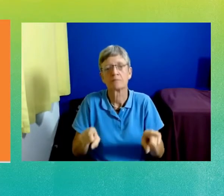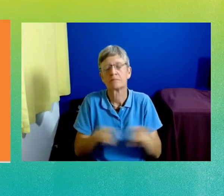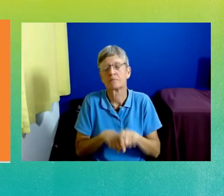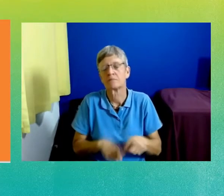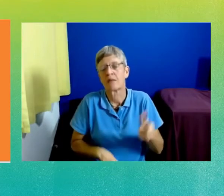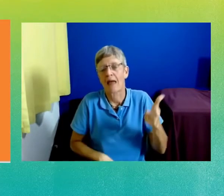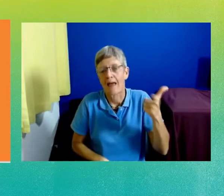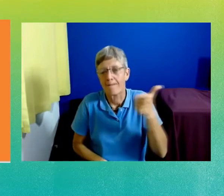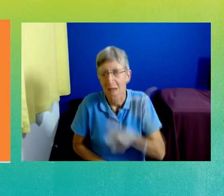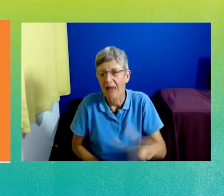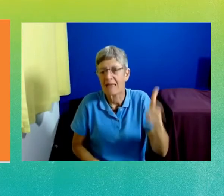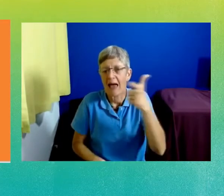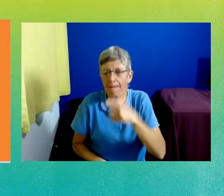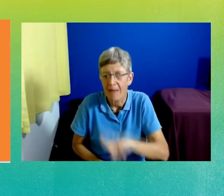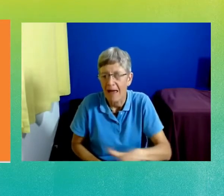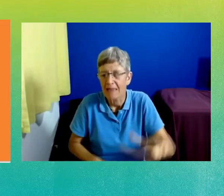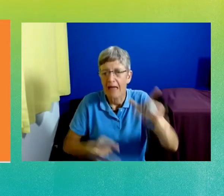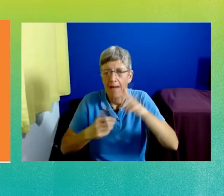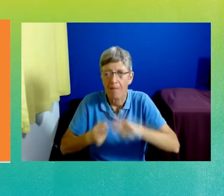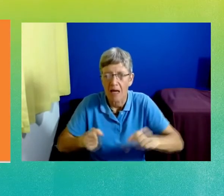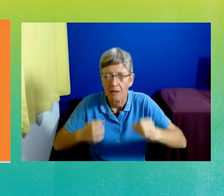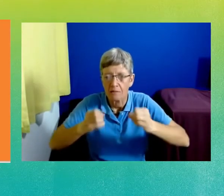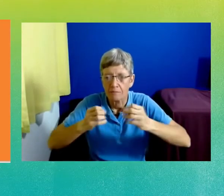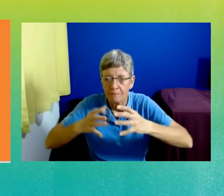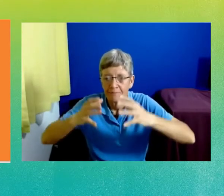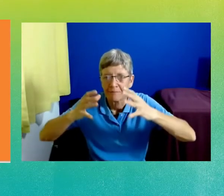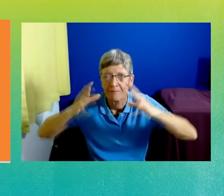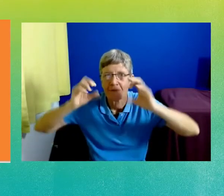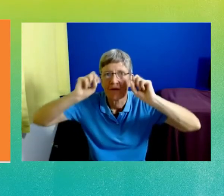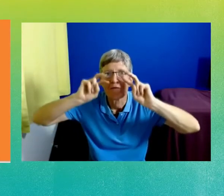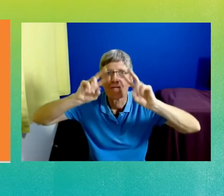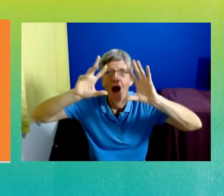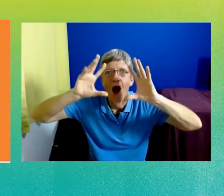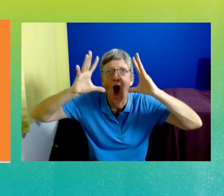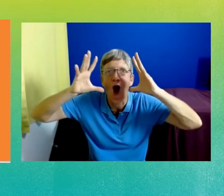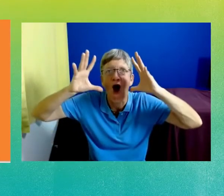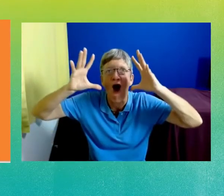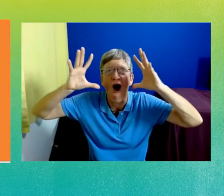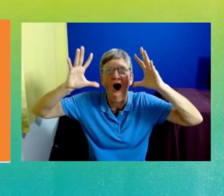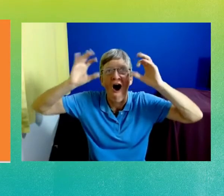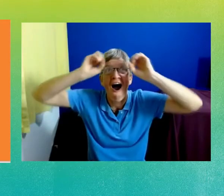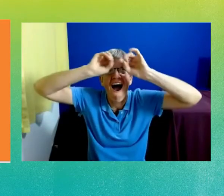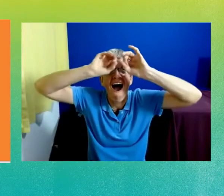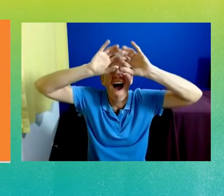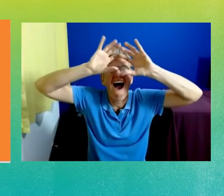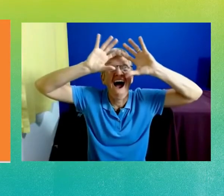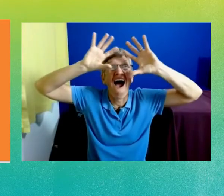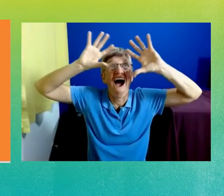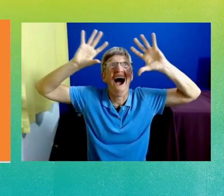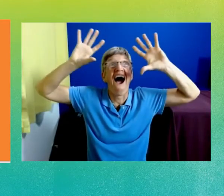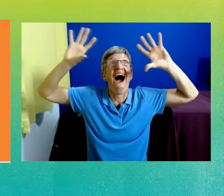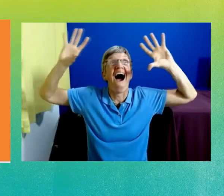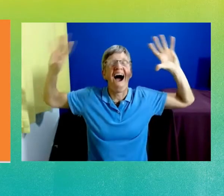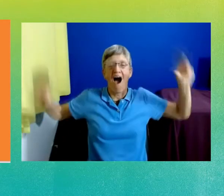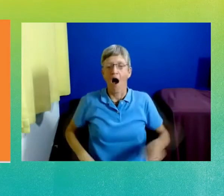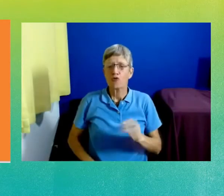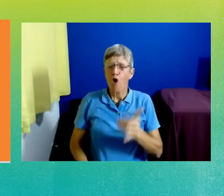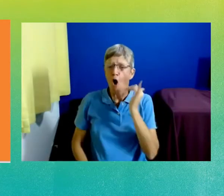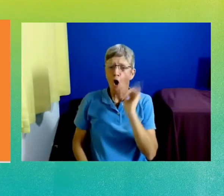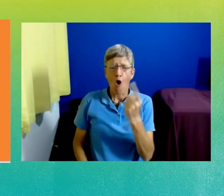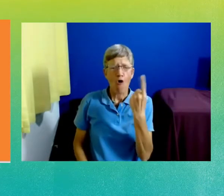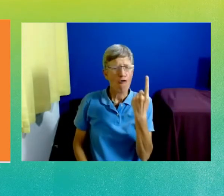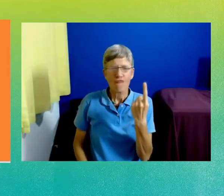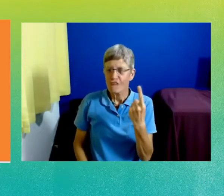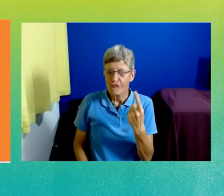É dessa perspectiva bem visual mesmo, tá? E aquilo vai crescendo ali na frente